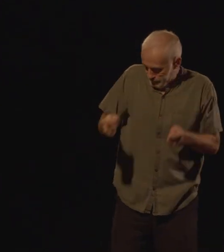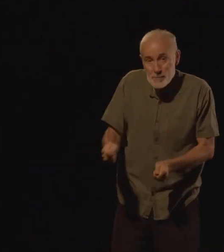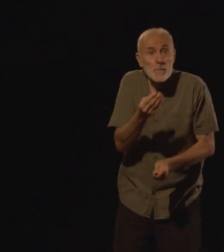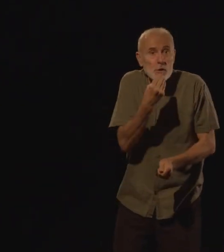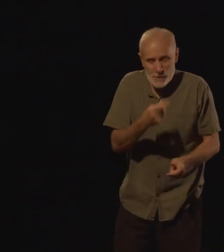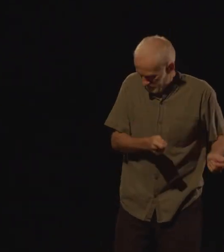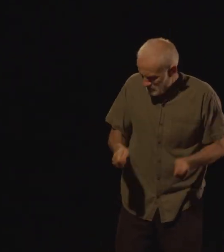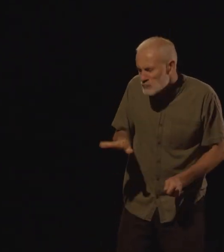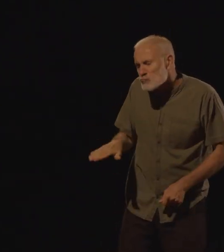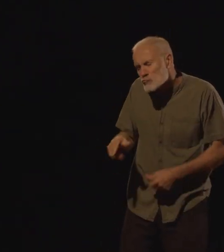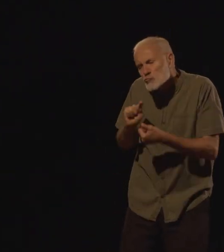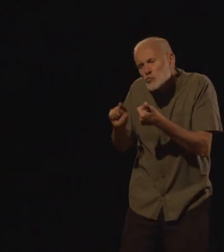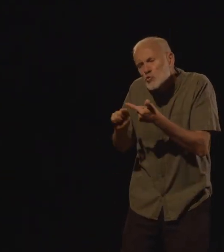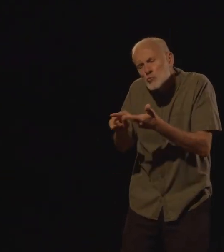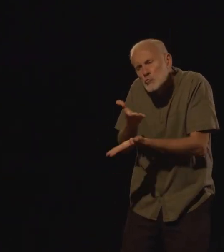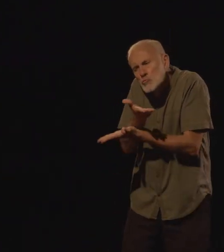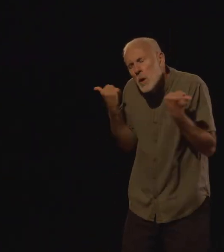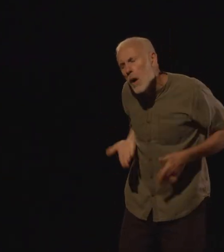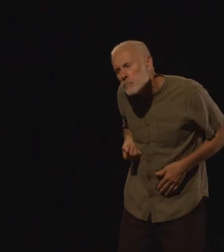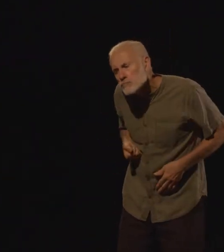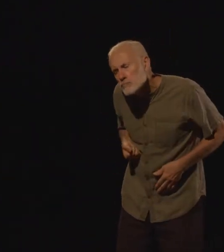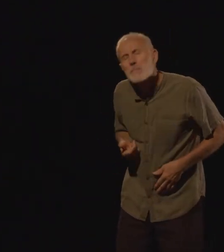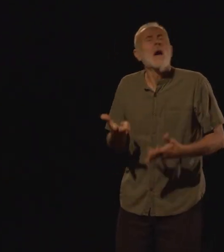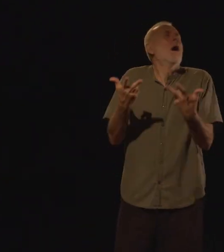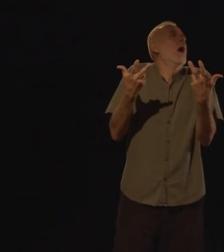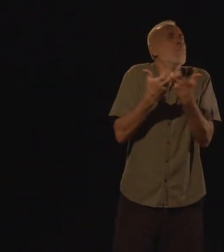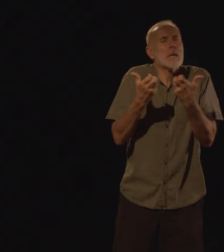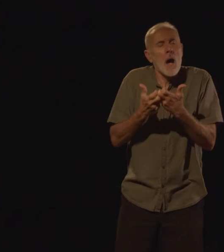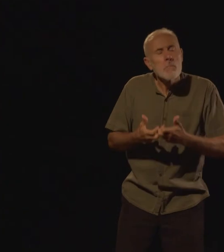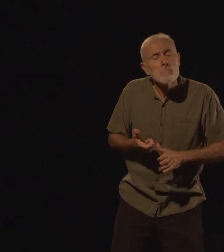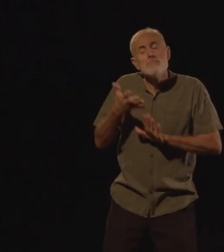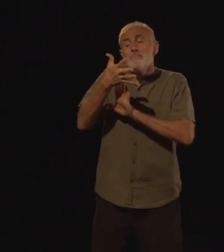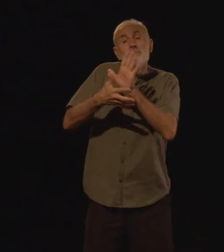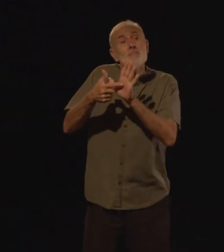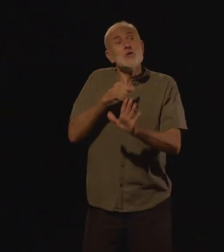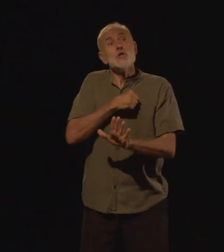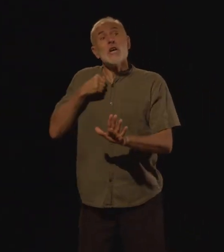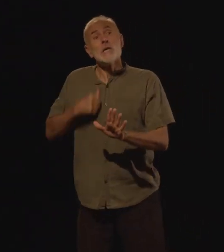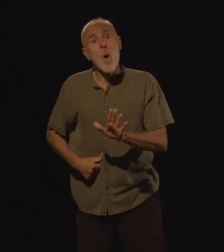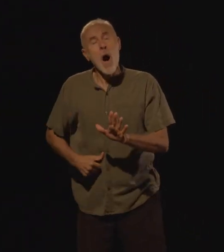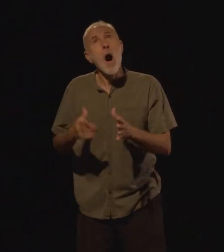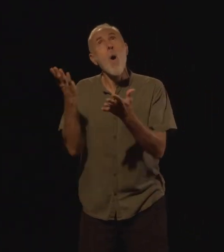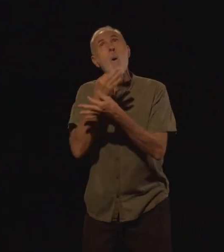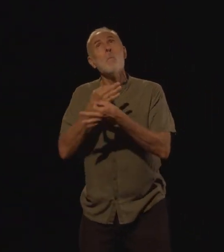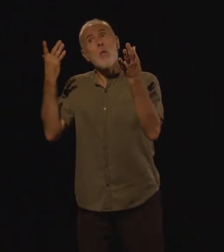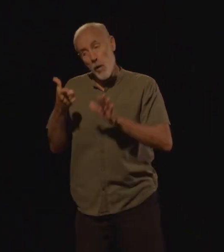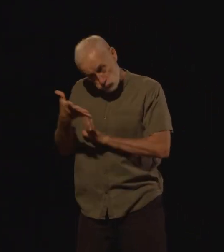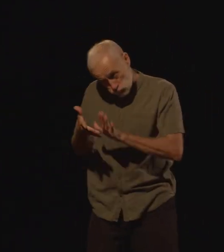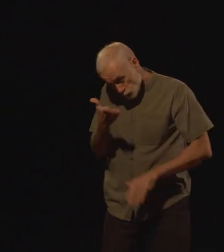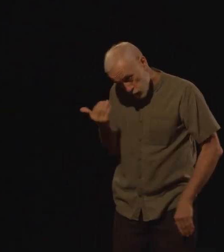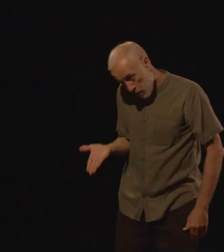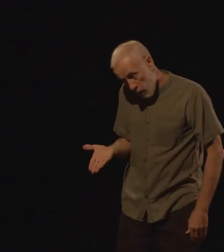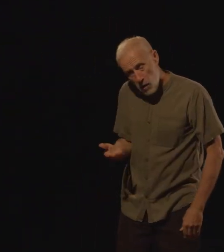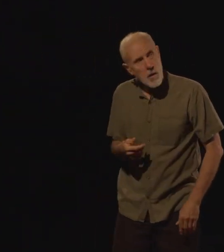sais pas, » dit la femme. « Tu ne sais pas, par exemple, comment on dit beau temps en chinois. » Puis elle sortit et referma la porte derrière